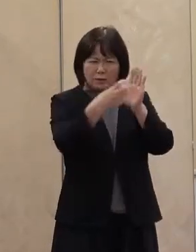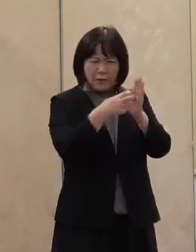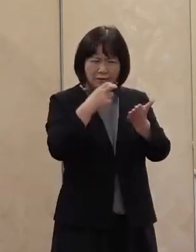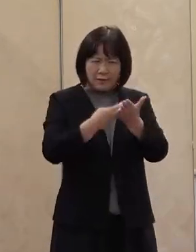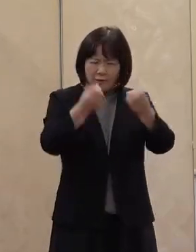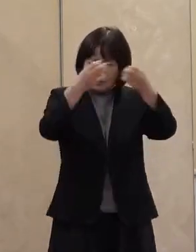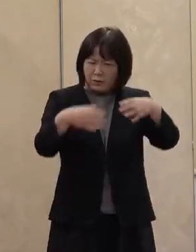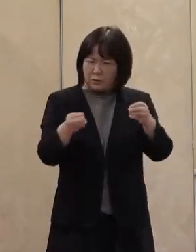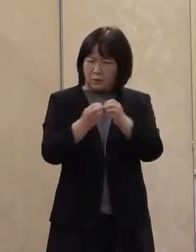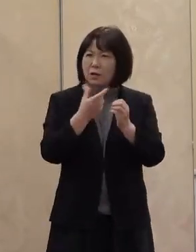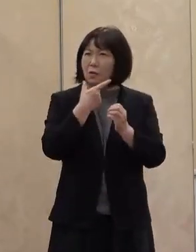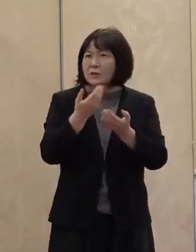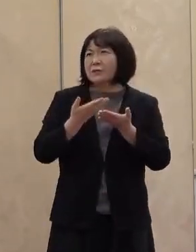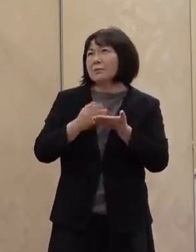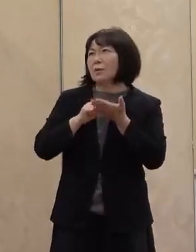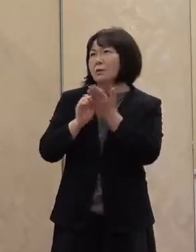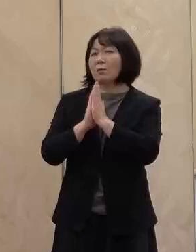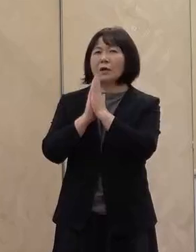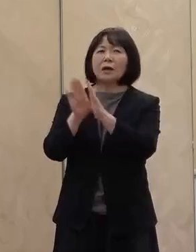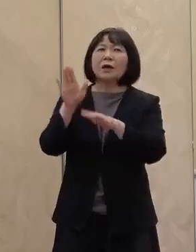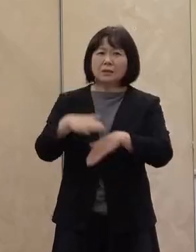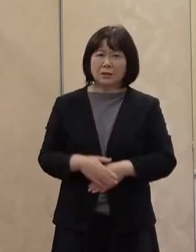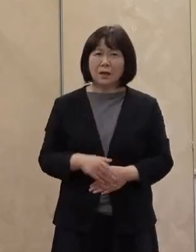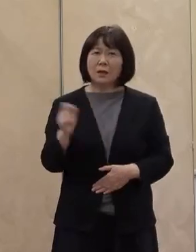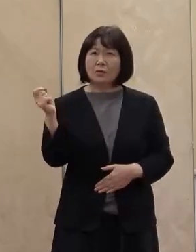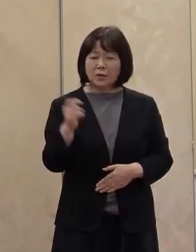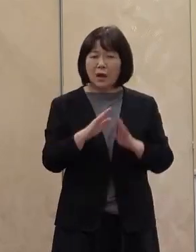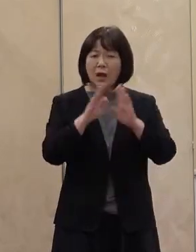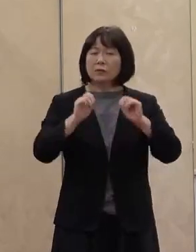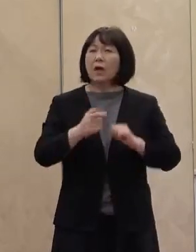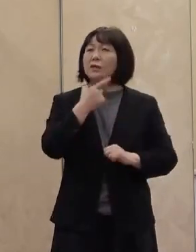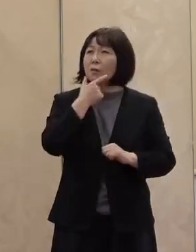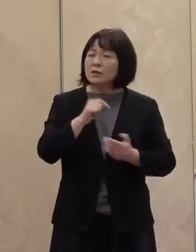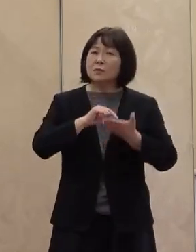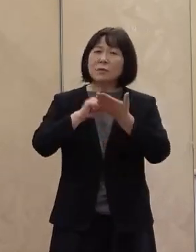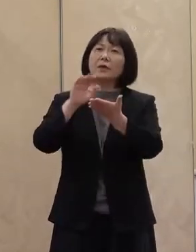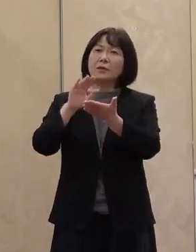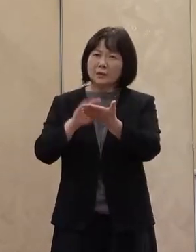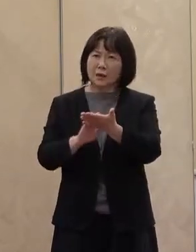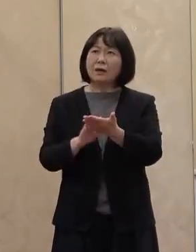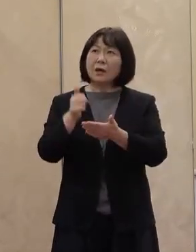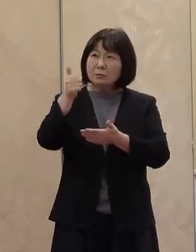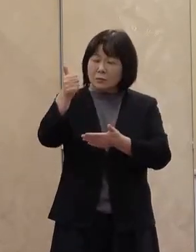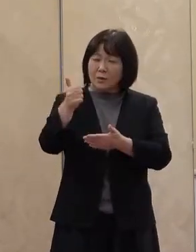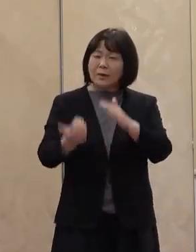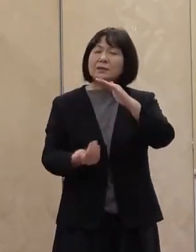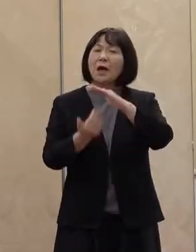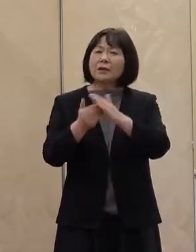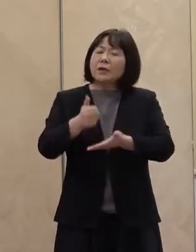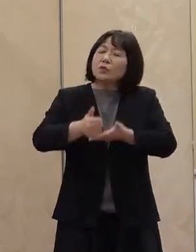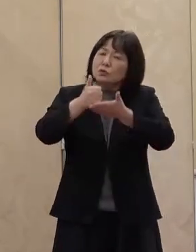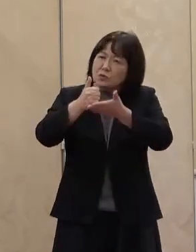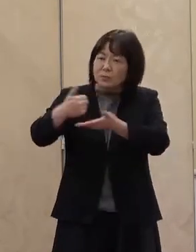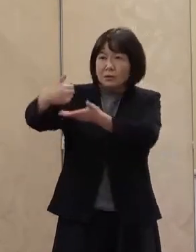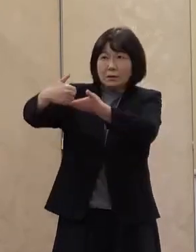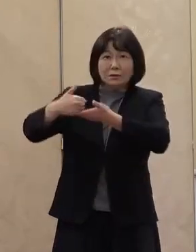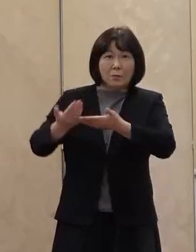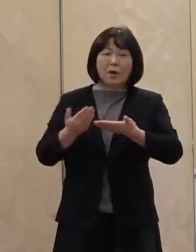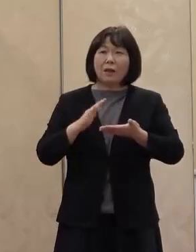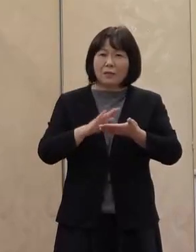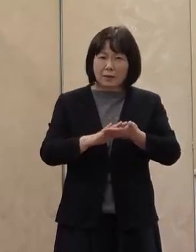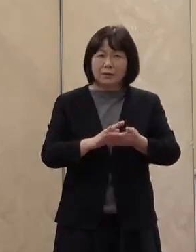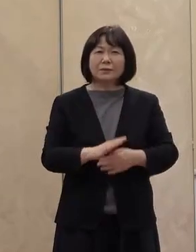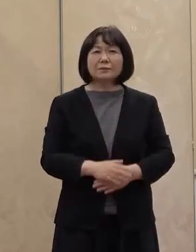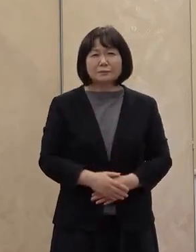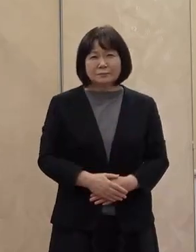話もしたし、その代わり早くしてくれというのも言いましたし、まあ、これは最大限尊重するって言って大臣にも言っていただけました、いただけ